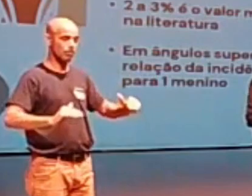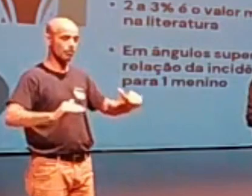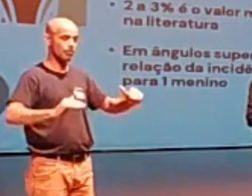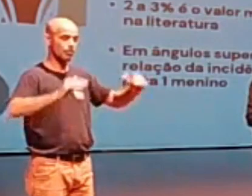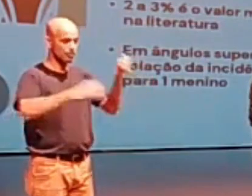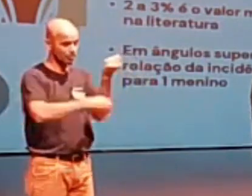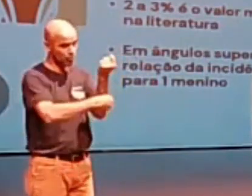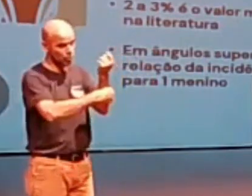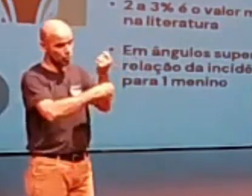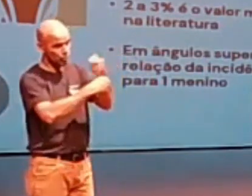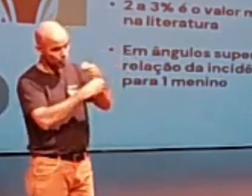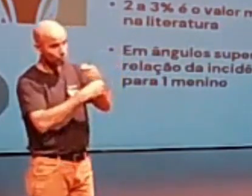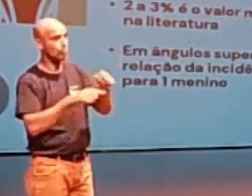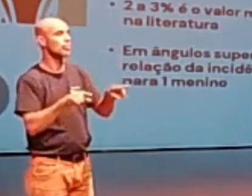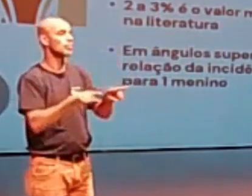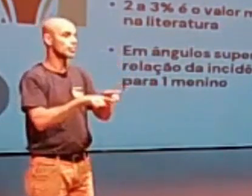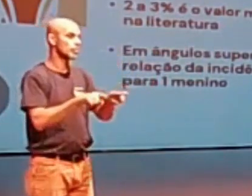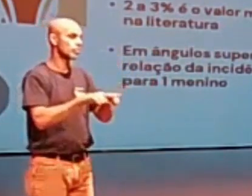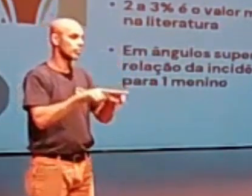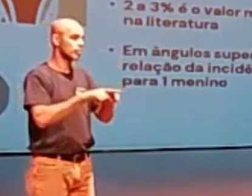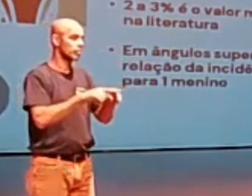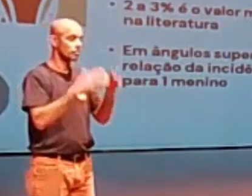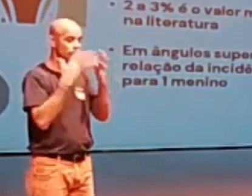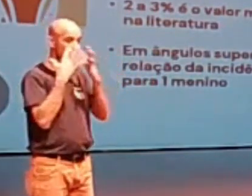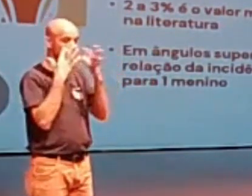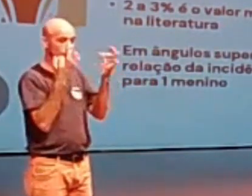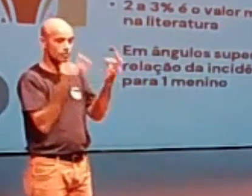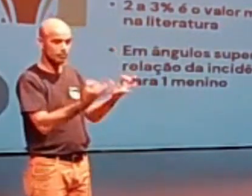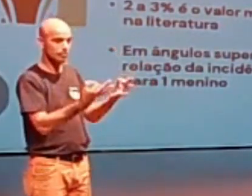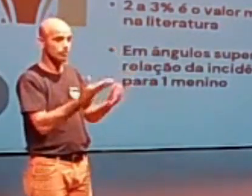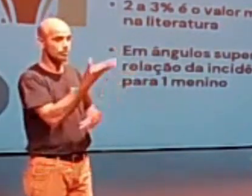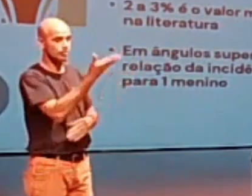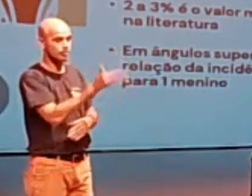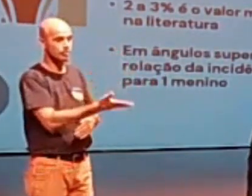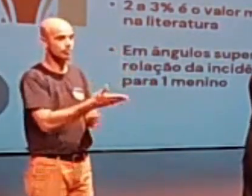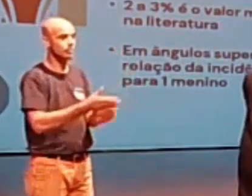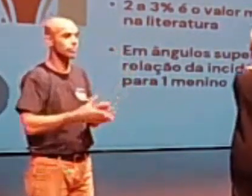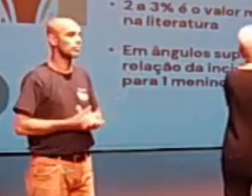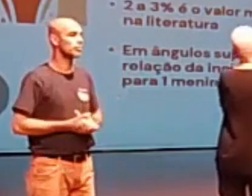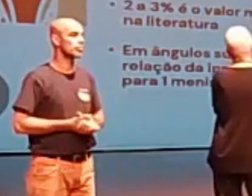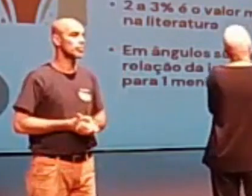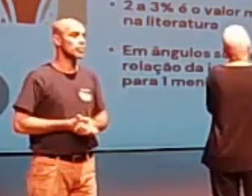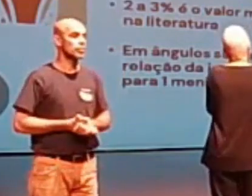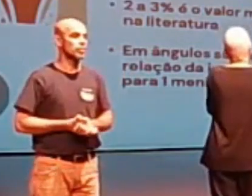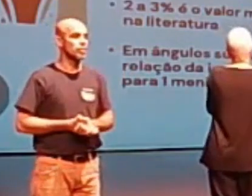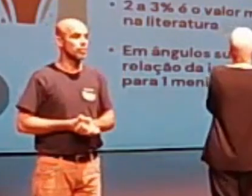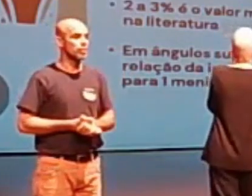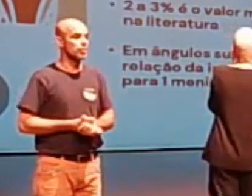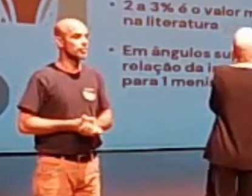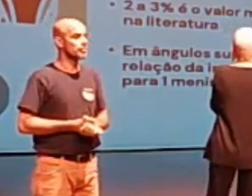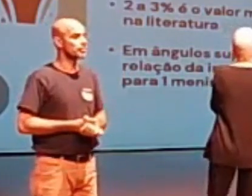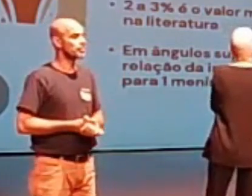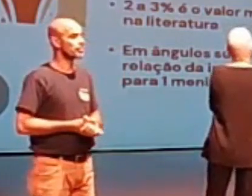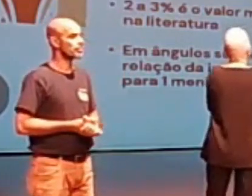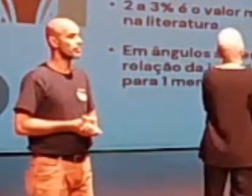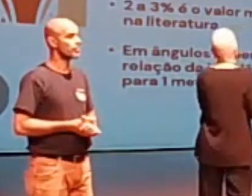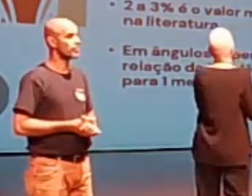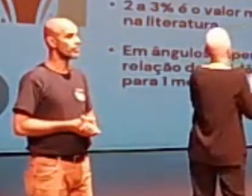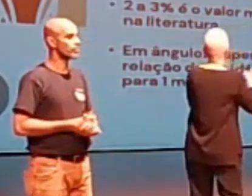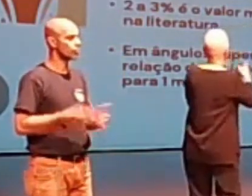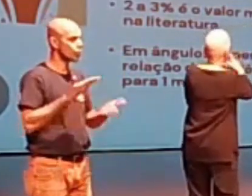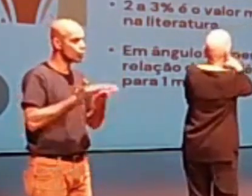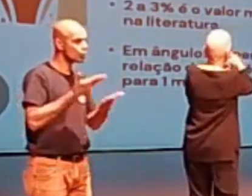desse adolescente. Então, a gente já tem que ficar mais alerta em relação a isso. Na